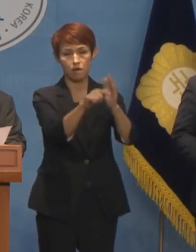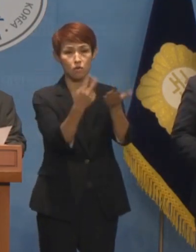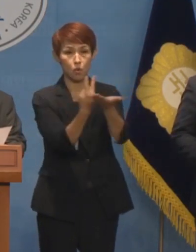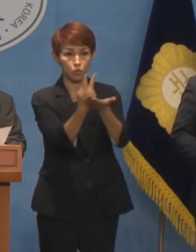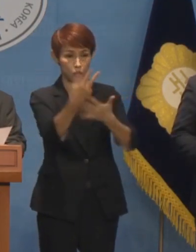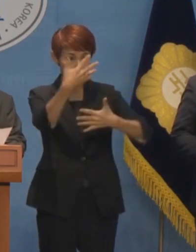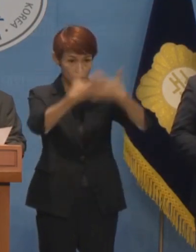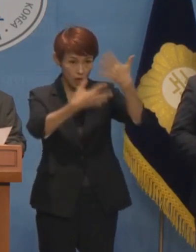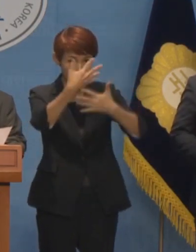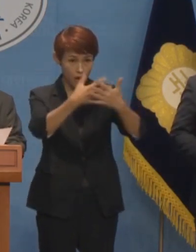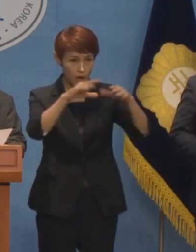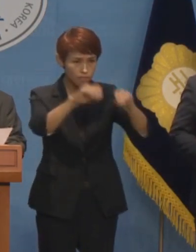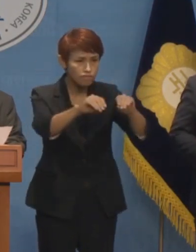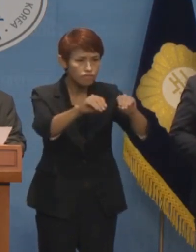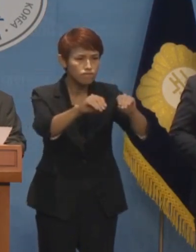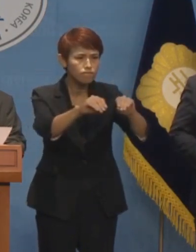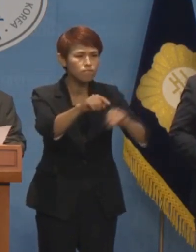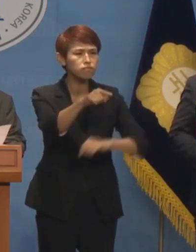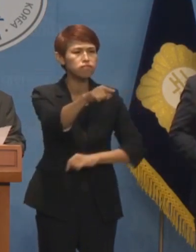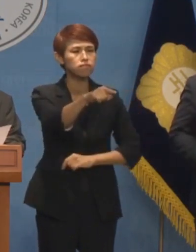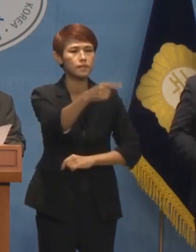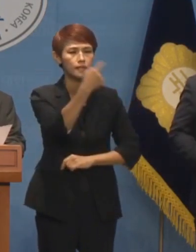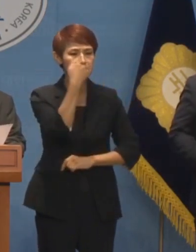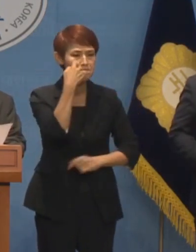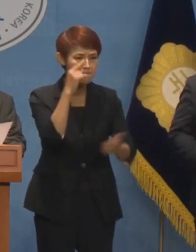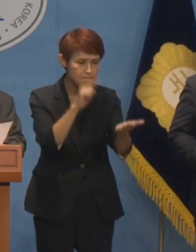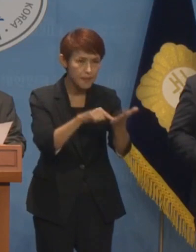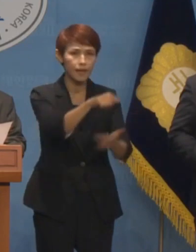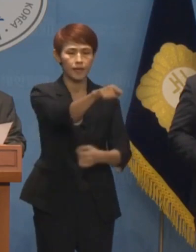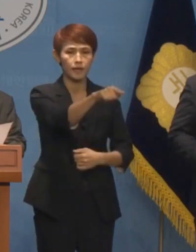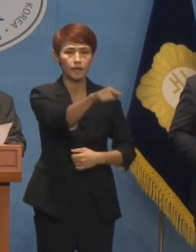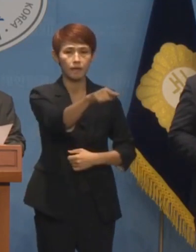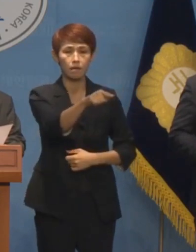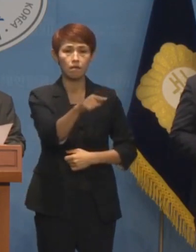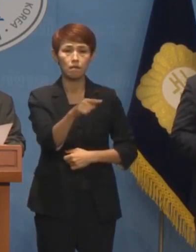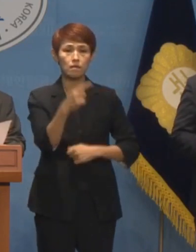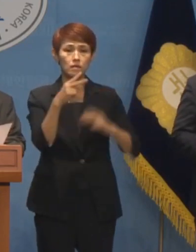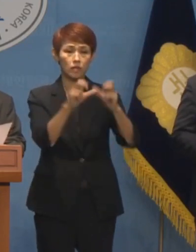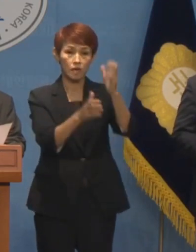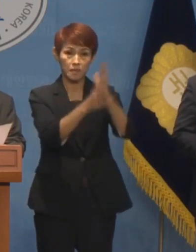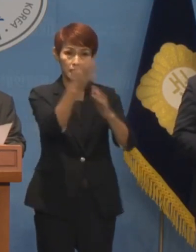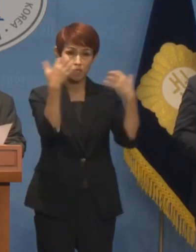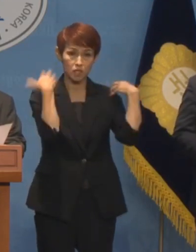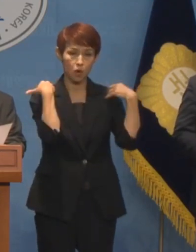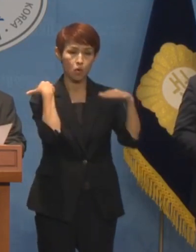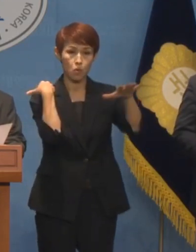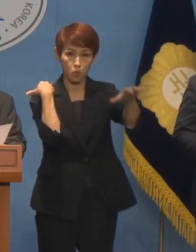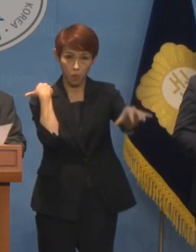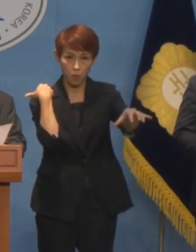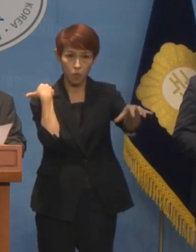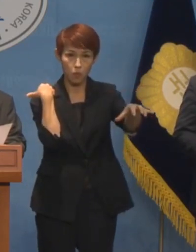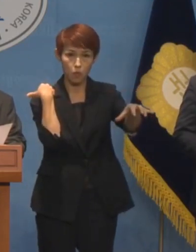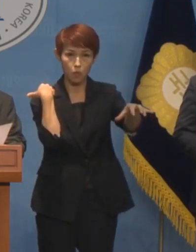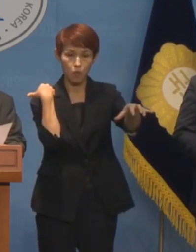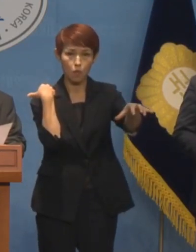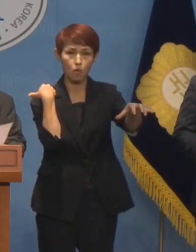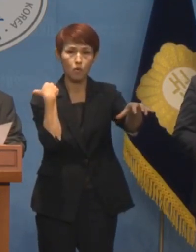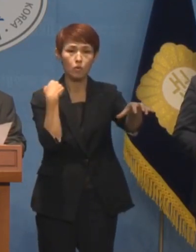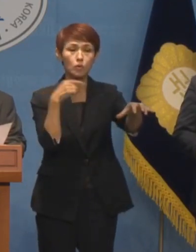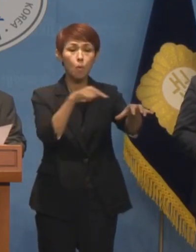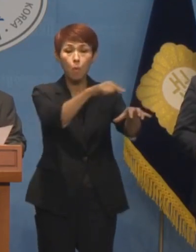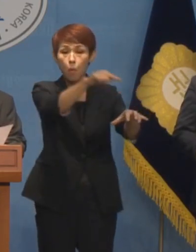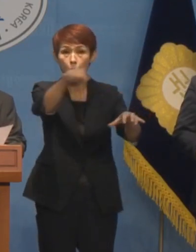영상이 중단된 것을 확인했습니다. 성남시청 로비뿐만 아니라 성남시 예하에